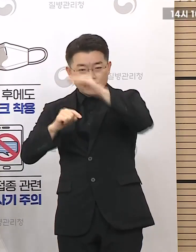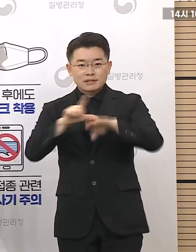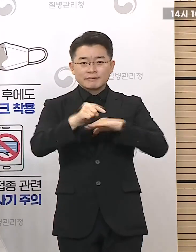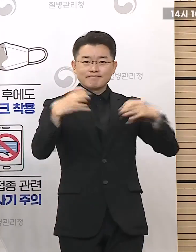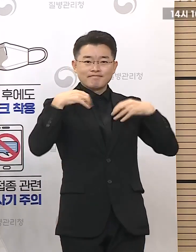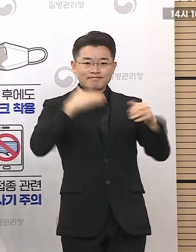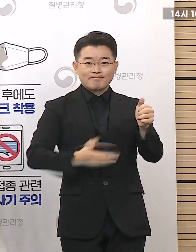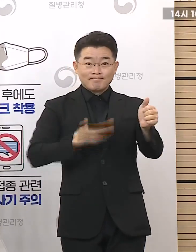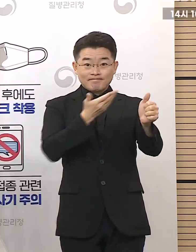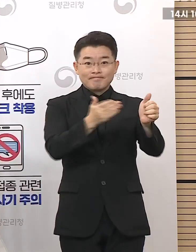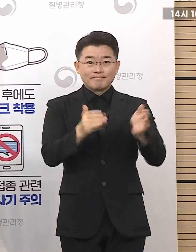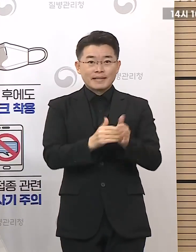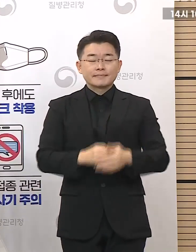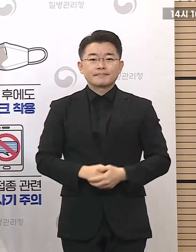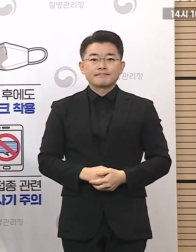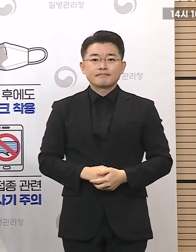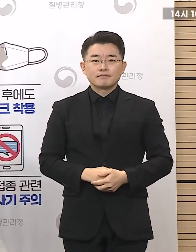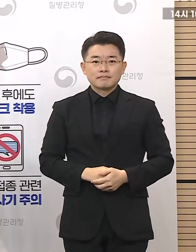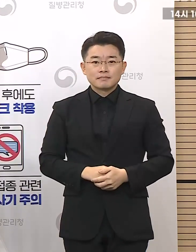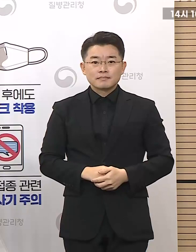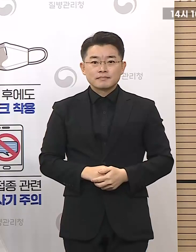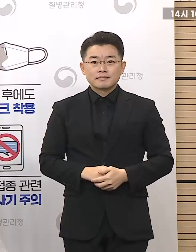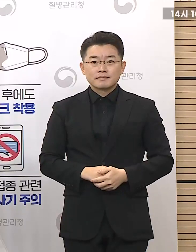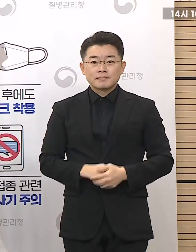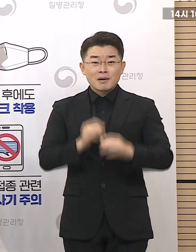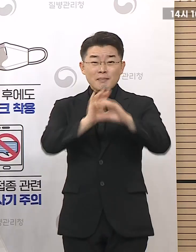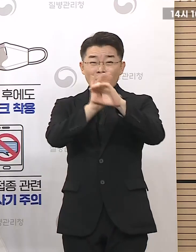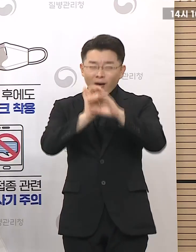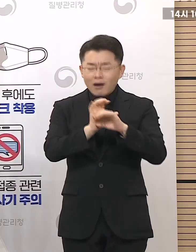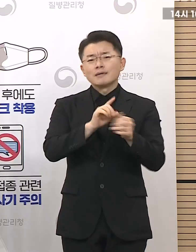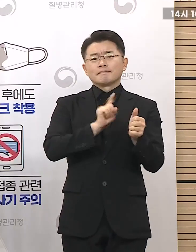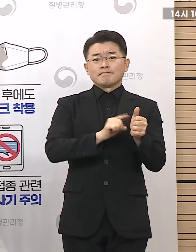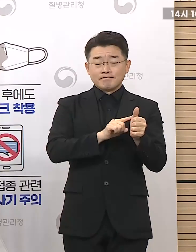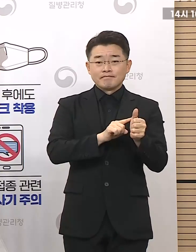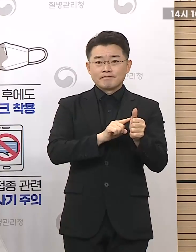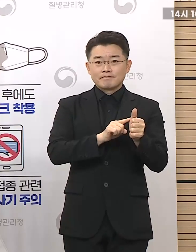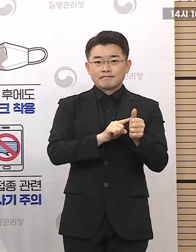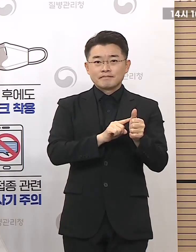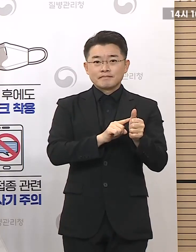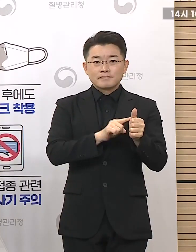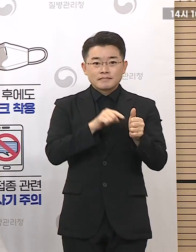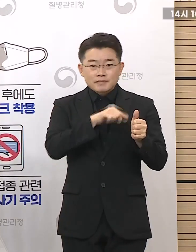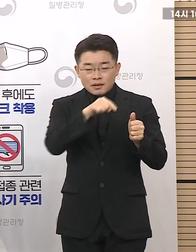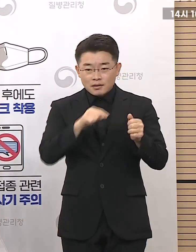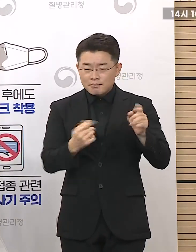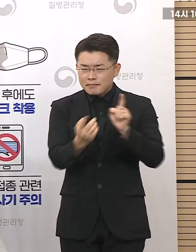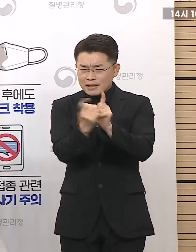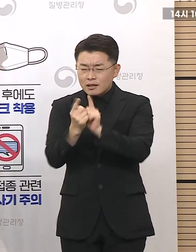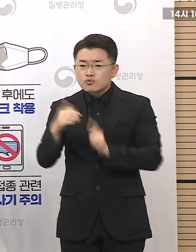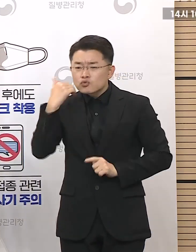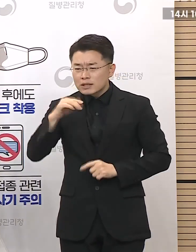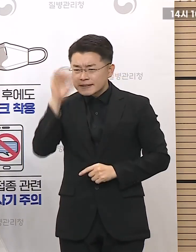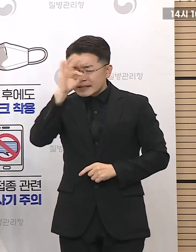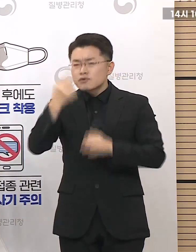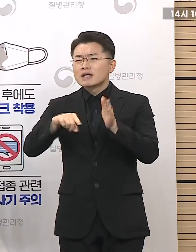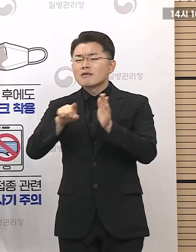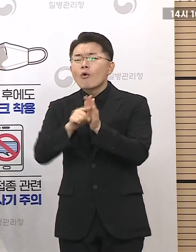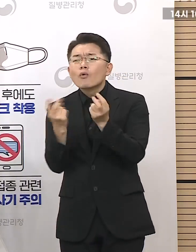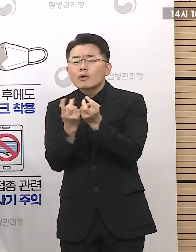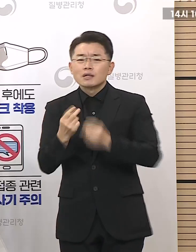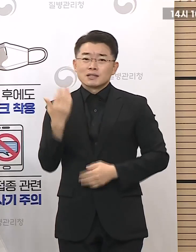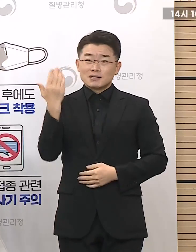안내하였습니다. QR 정보를 활용한 접촉자 추적조사를 효율적으로 운영하기 위해서 그간 역학조사